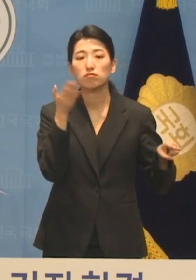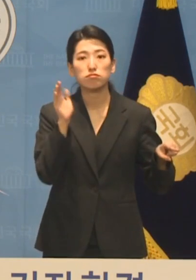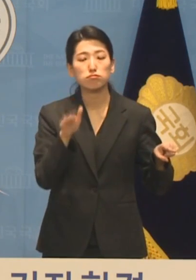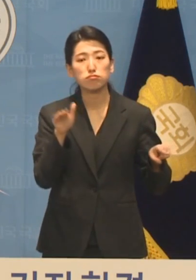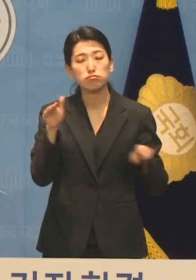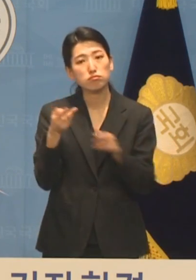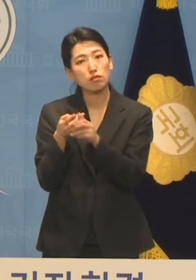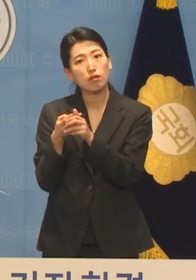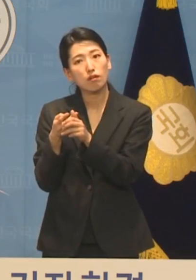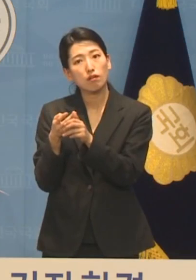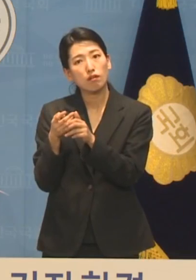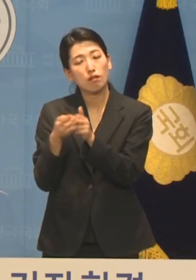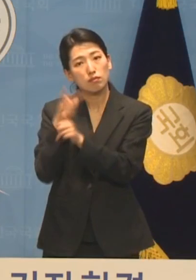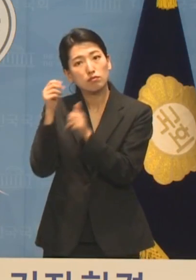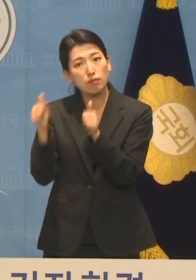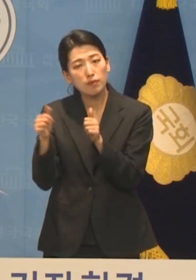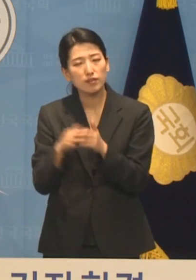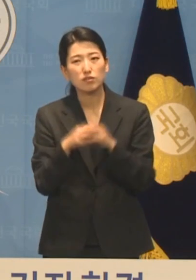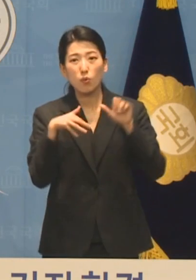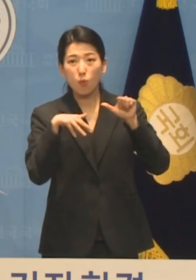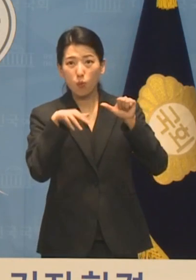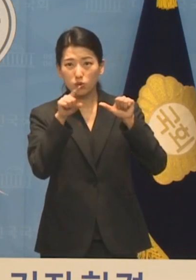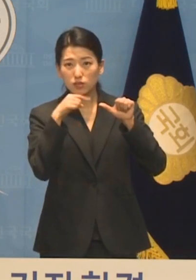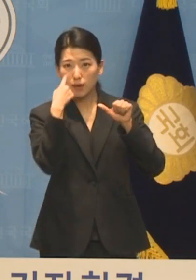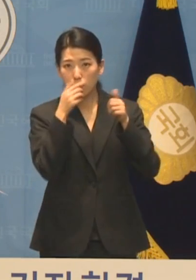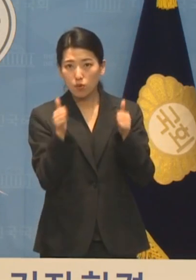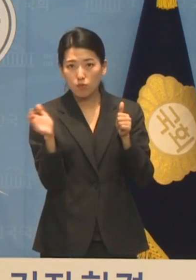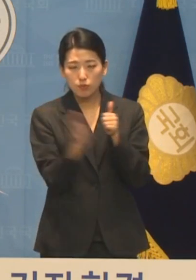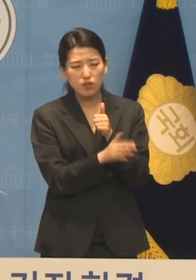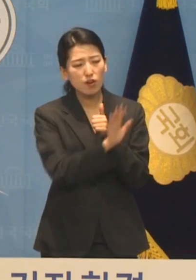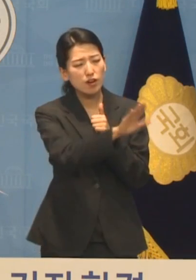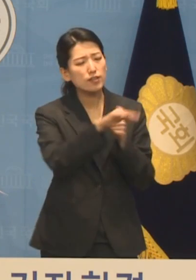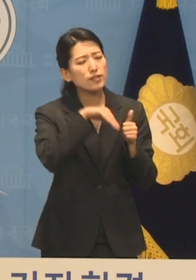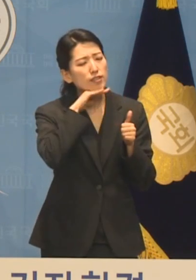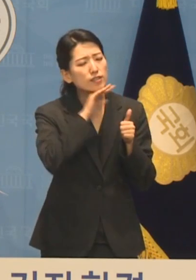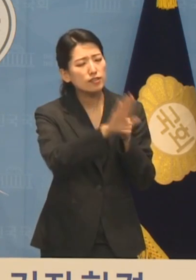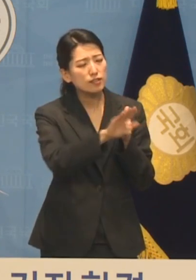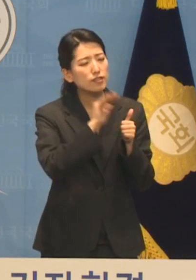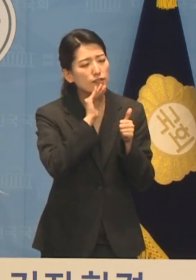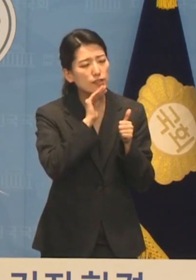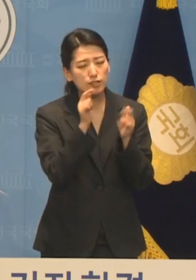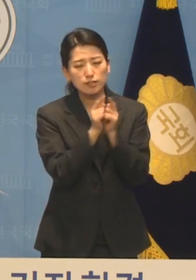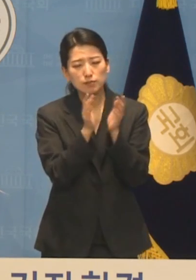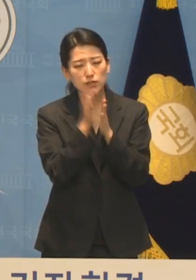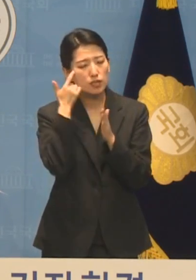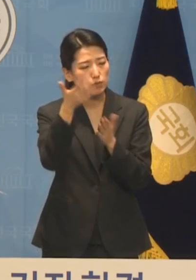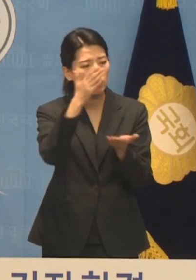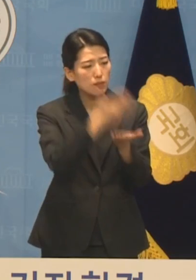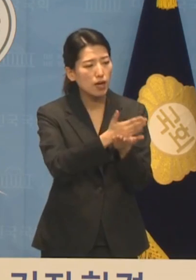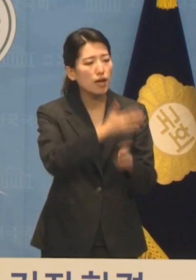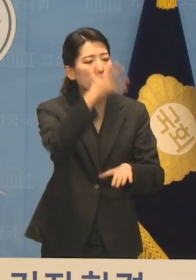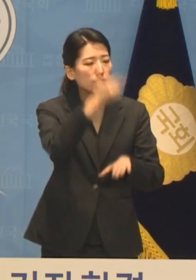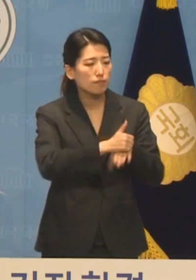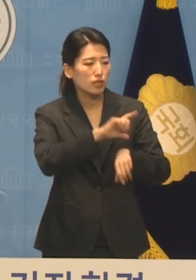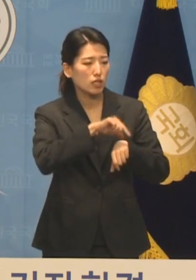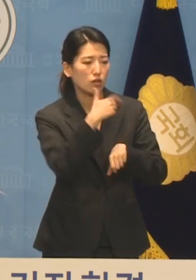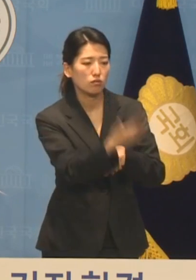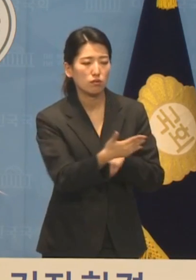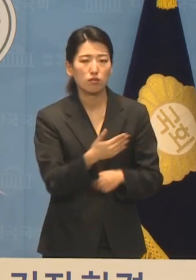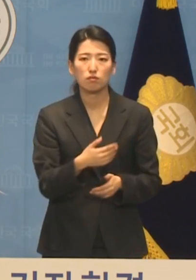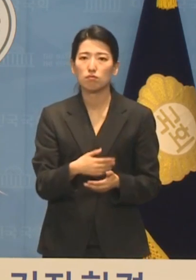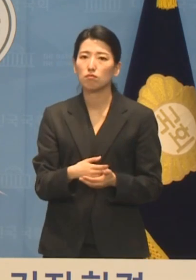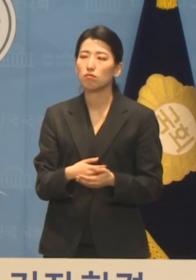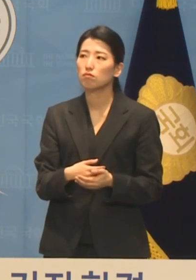때부터 나중에 발언할 이유가 있으면 발언해 주겠다면서 증인을 윤 대통령 직접 신문하지 못하게 하고 있습니다. 헌재는 왜